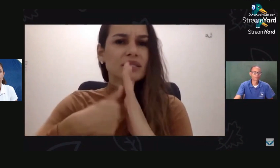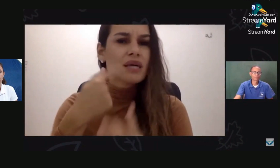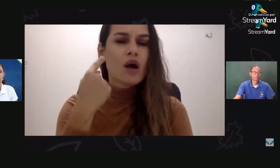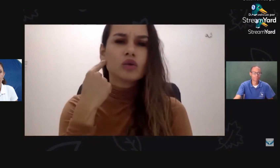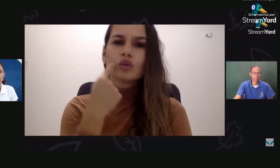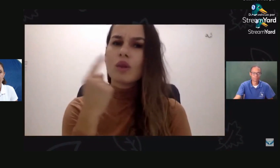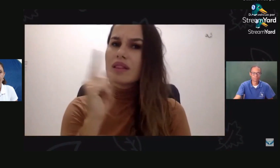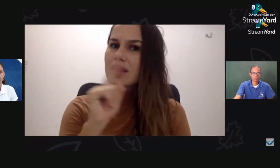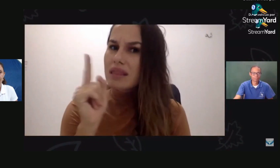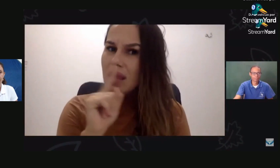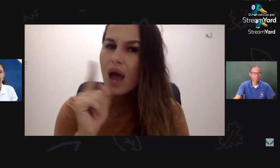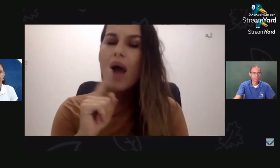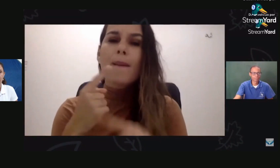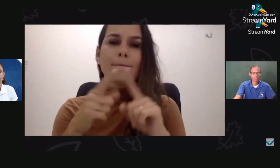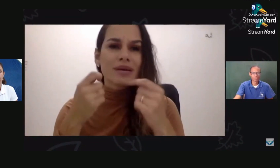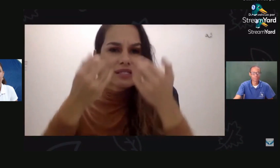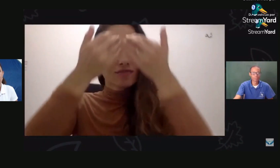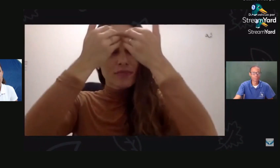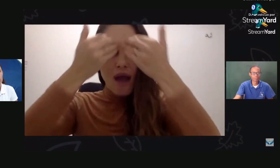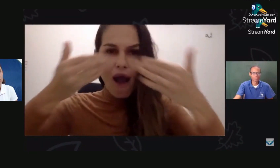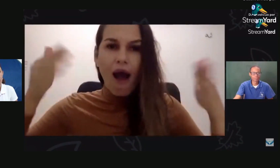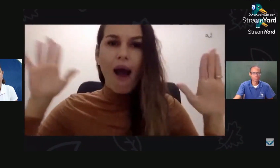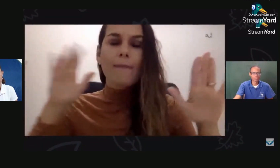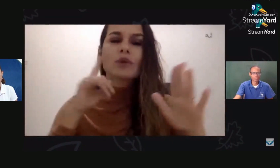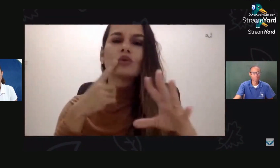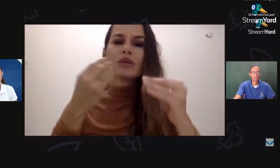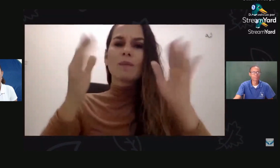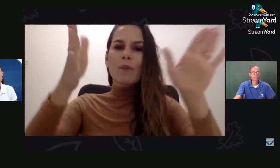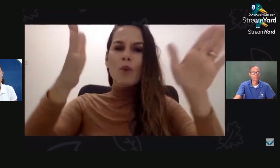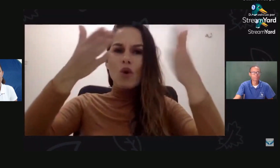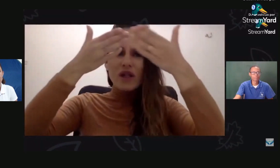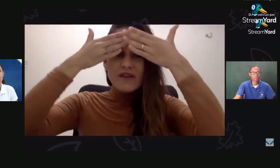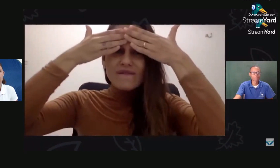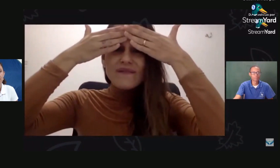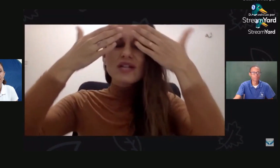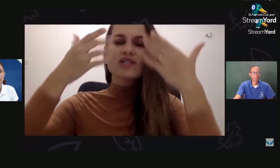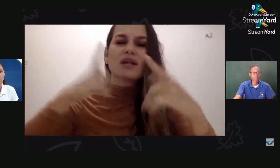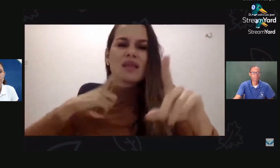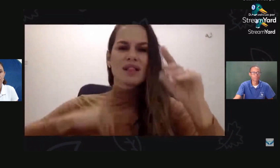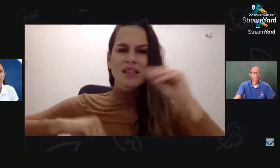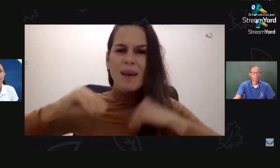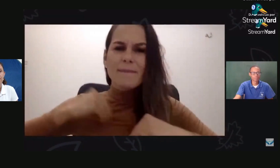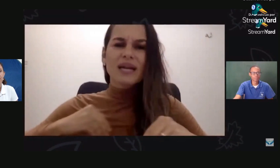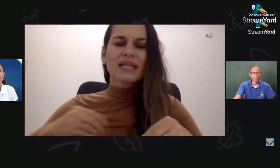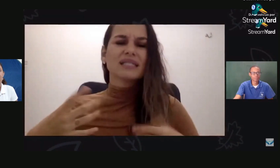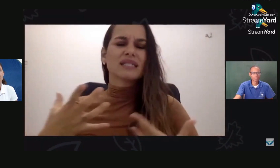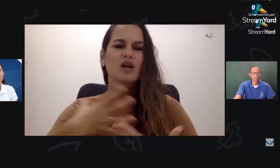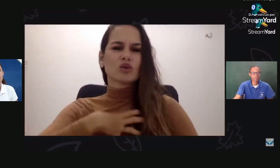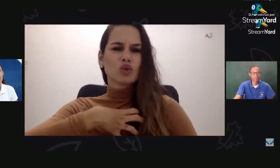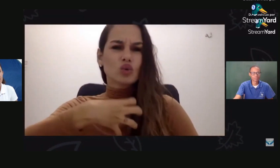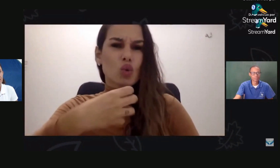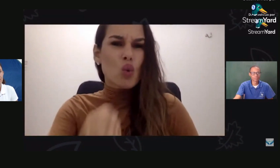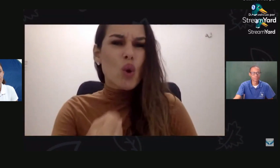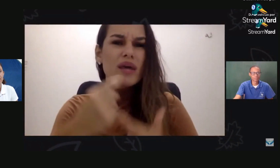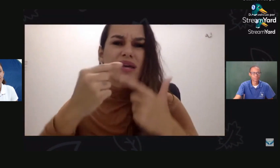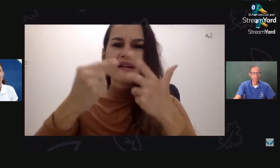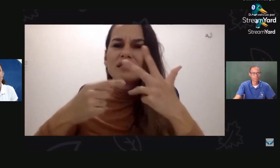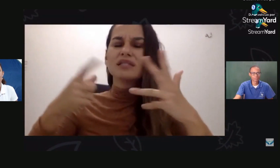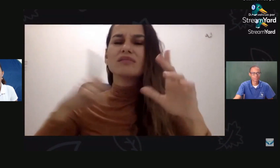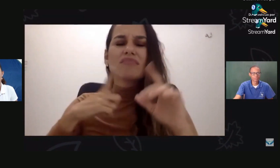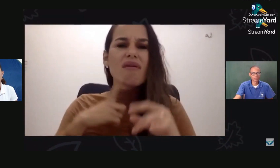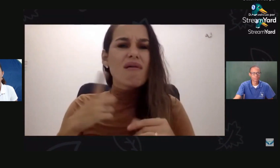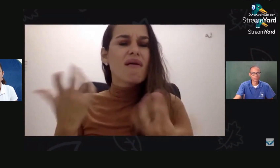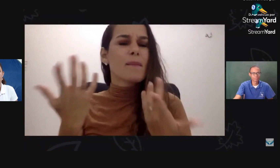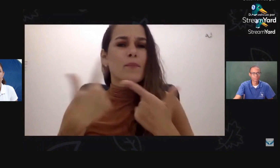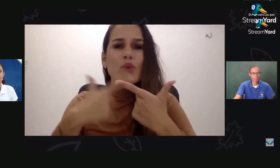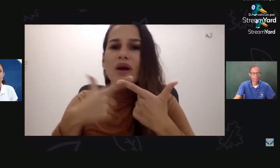informações, né, para que o surdo não tenha também esses acessos tardios. Eles precisam, né, ter, a família precisa abrir